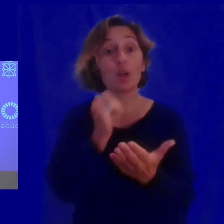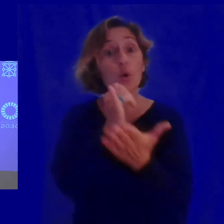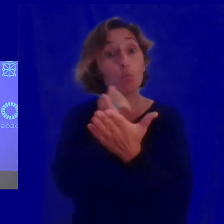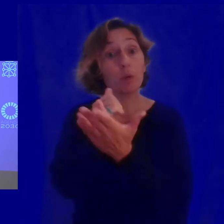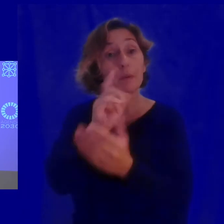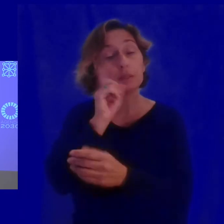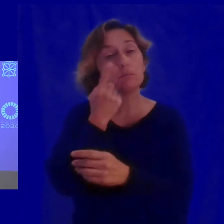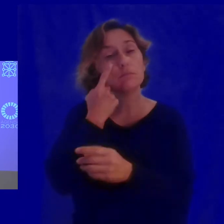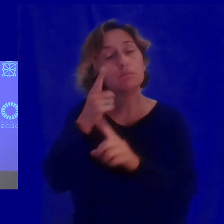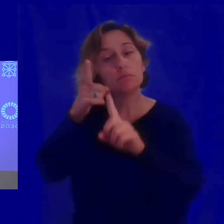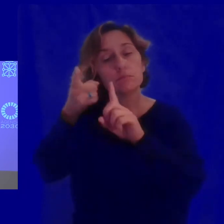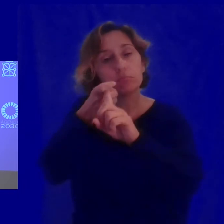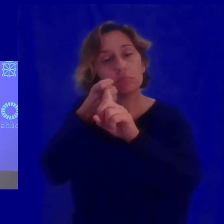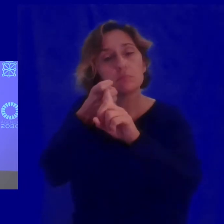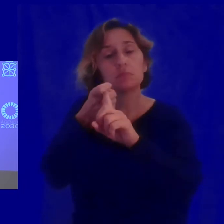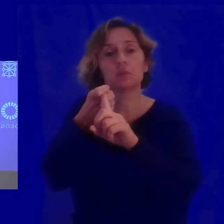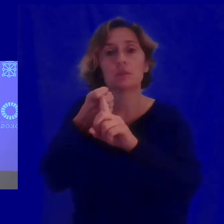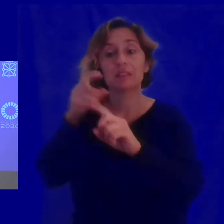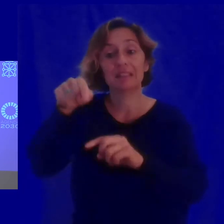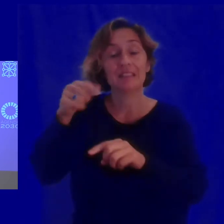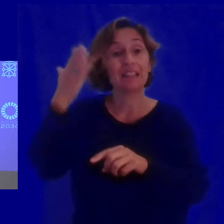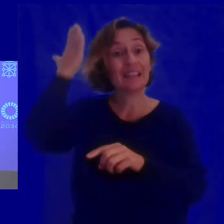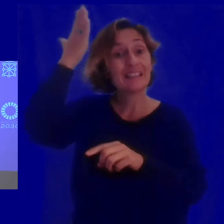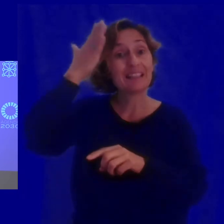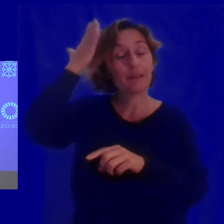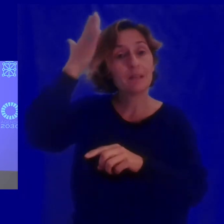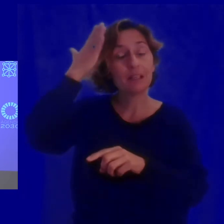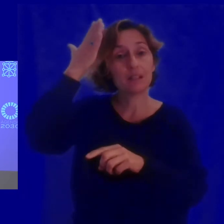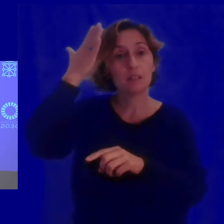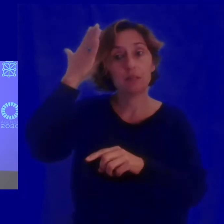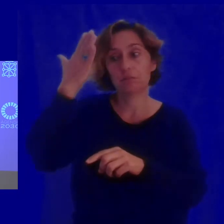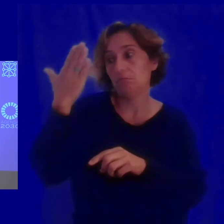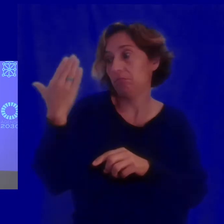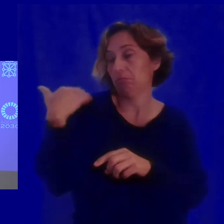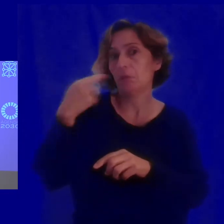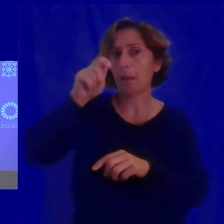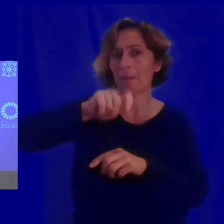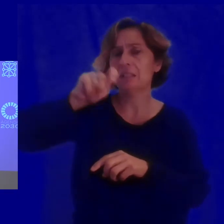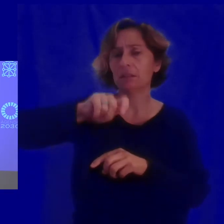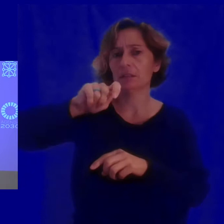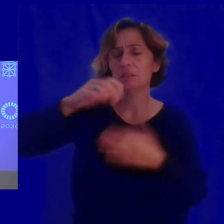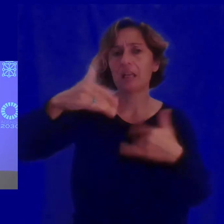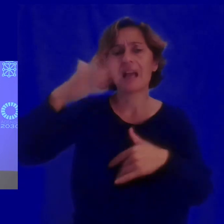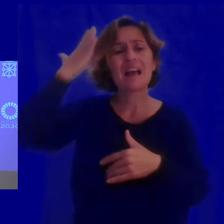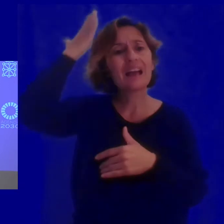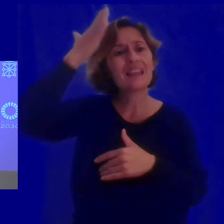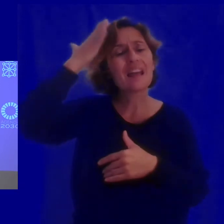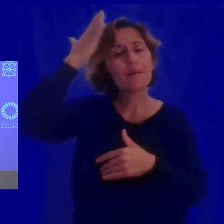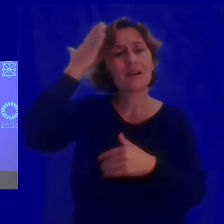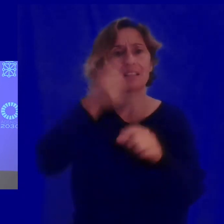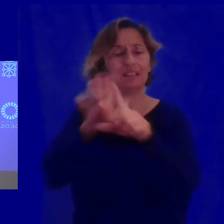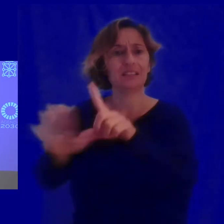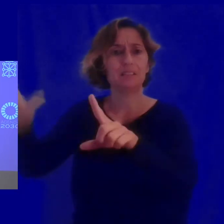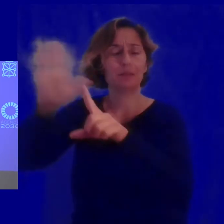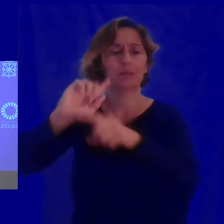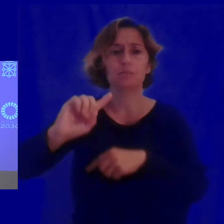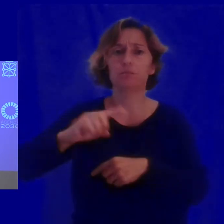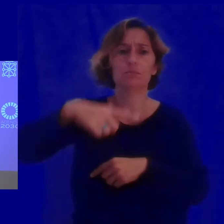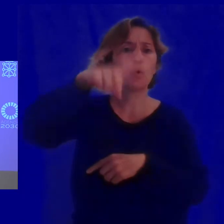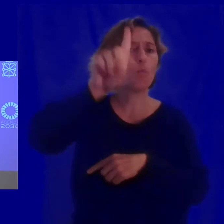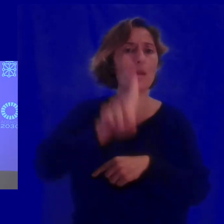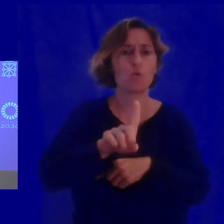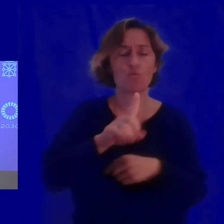diagnósticas, Navarra sigue siendo la comunidad autónoma desde hace ya varios meses que está a la cabeza del Estado en pruebas por